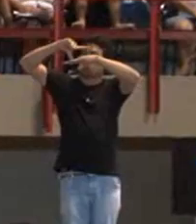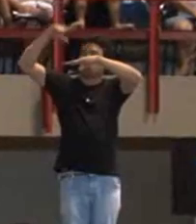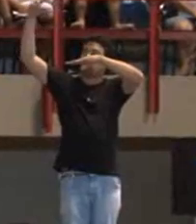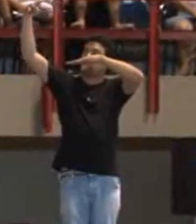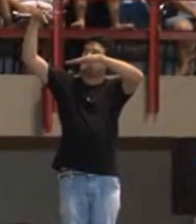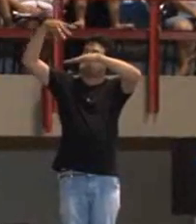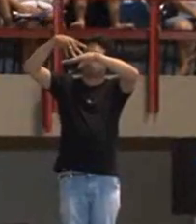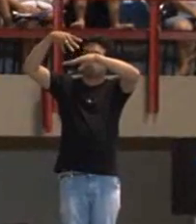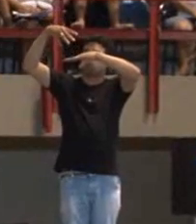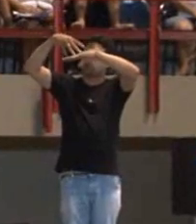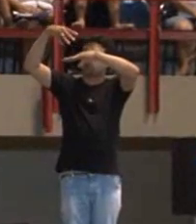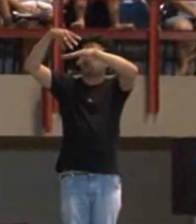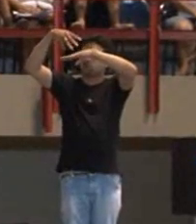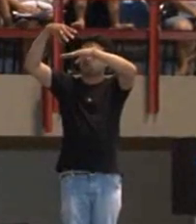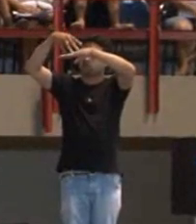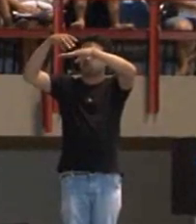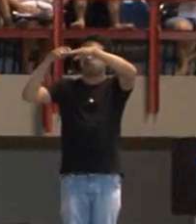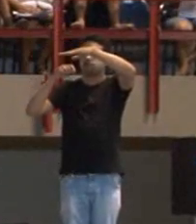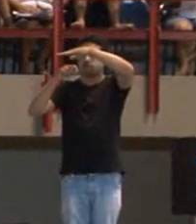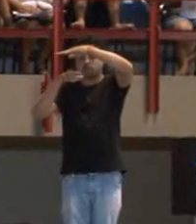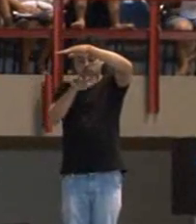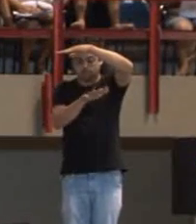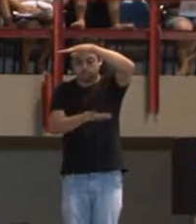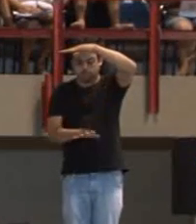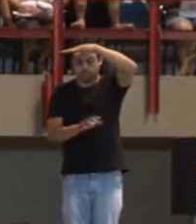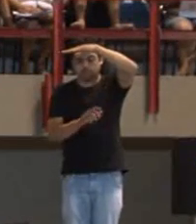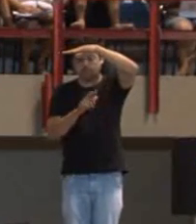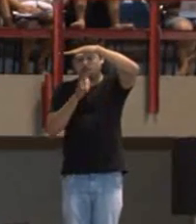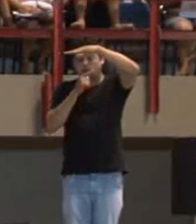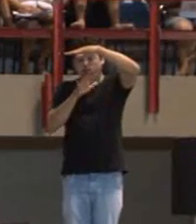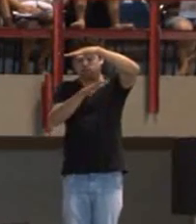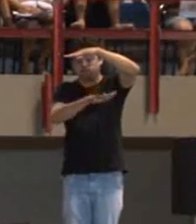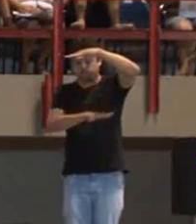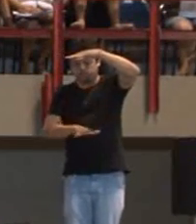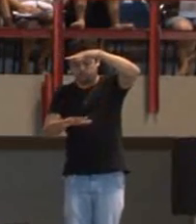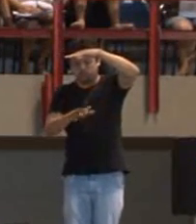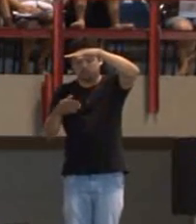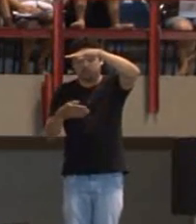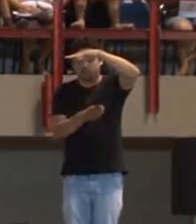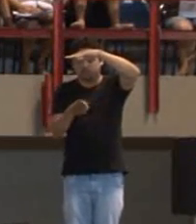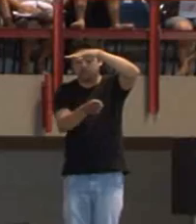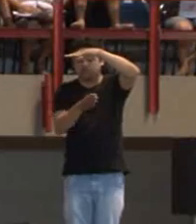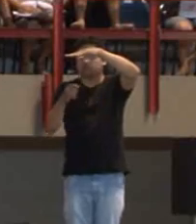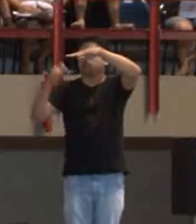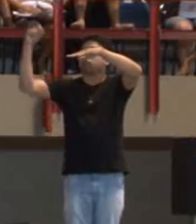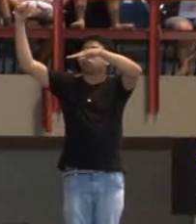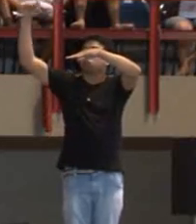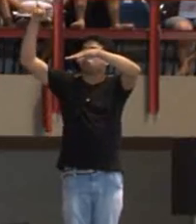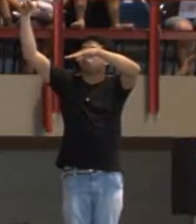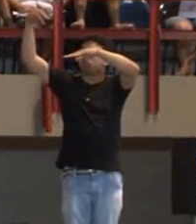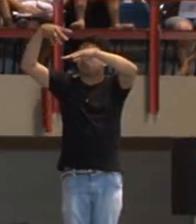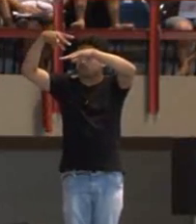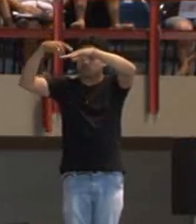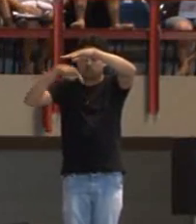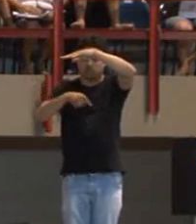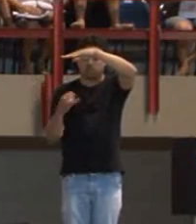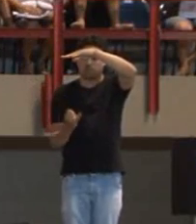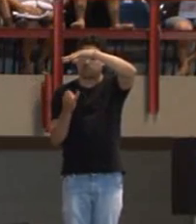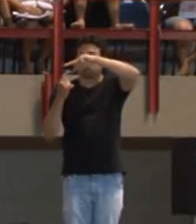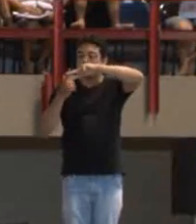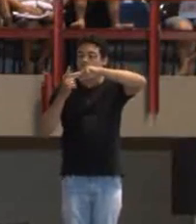E aí, existem micro-organismos lá no ambiente marinho que precisam de luz? Sim, porque luz é importante para fazer o quê,